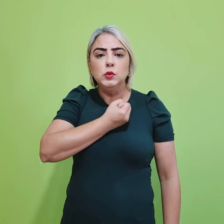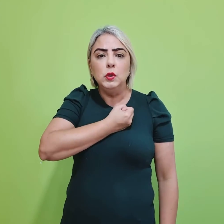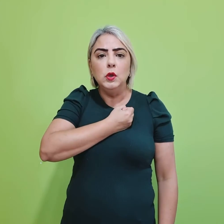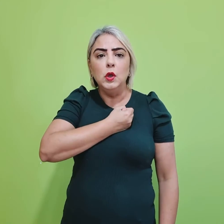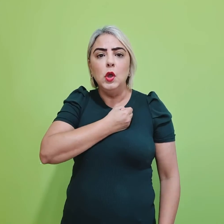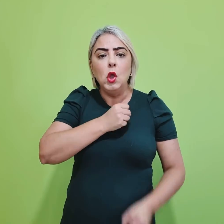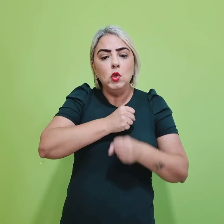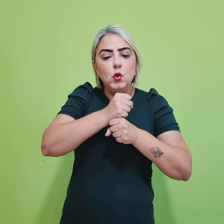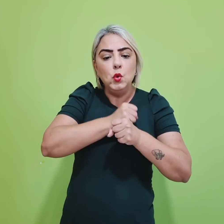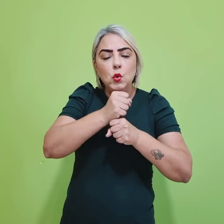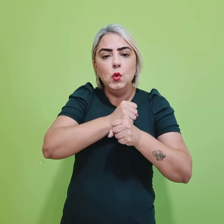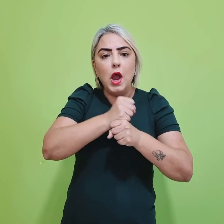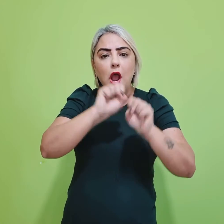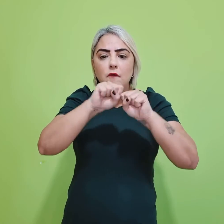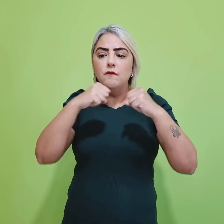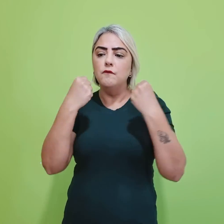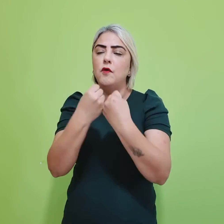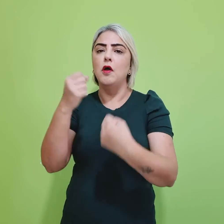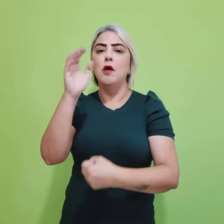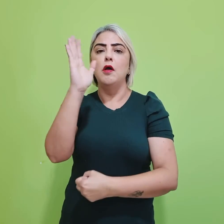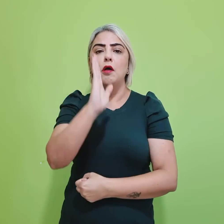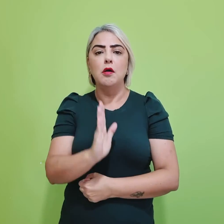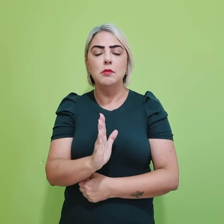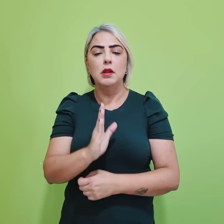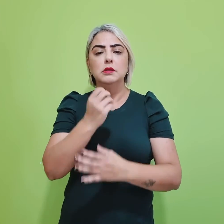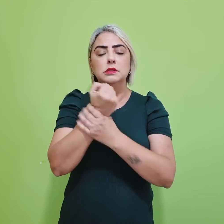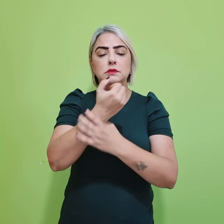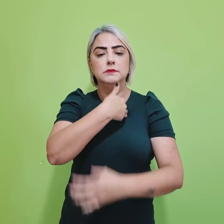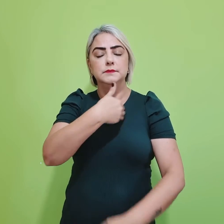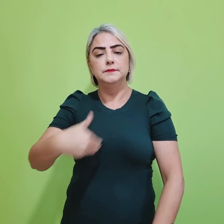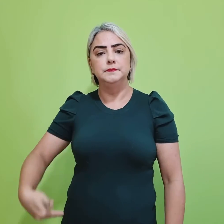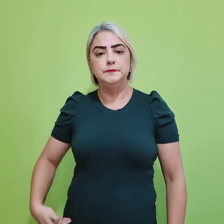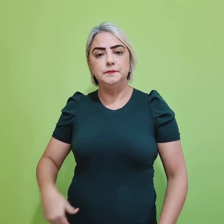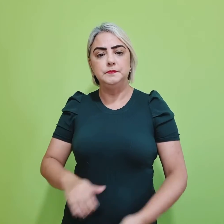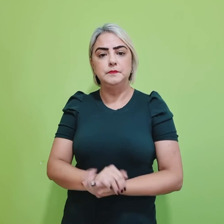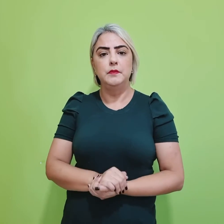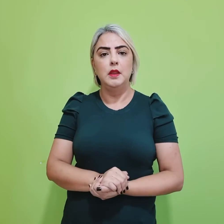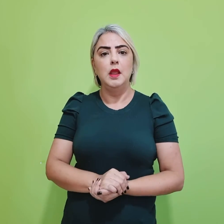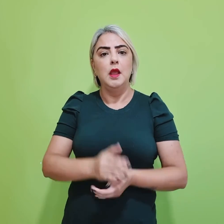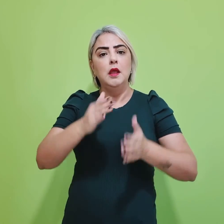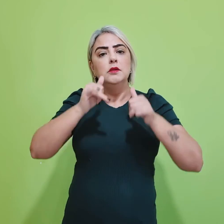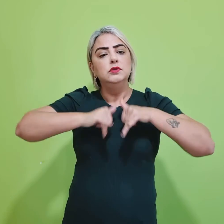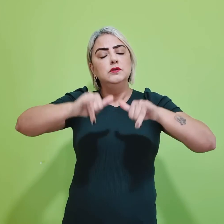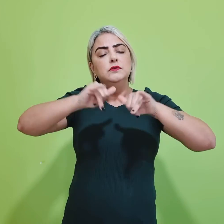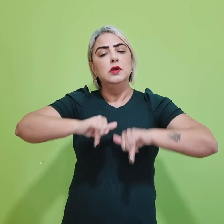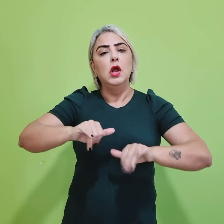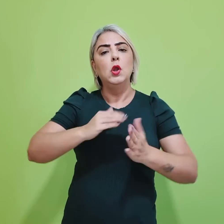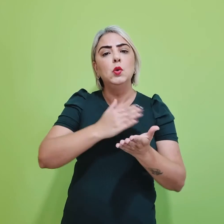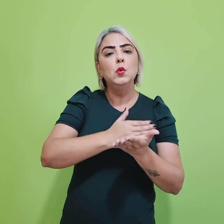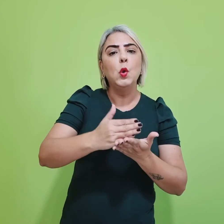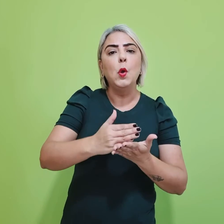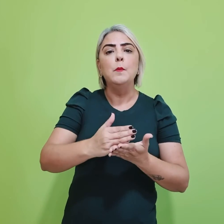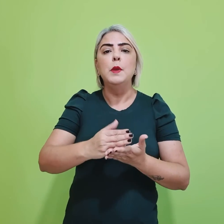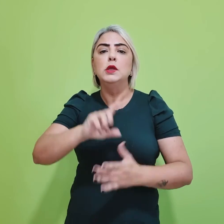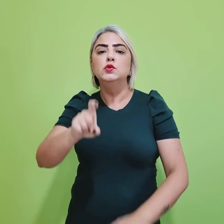do Anuário do Fórum Brasileiro de Segurança Pública, divulgado no início de julho.